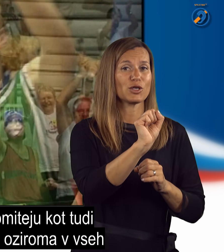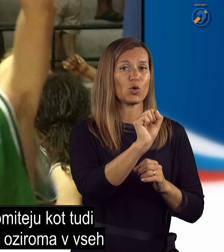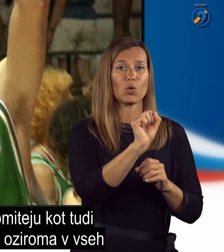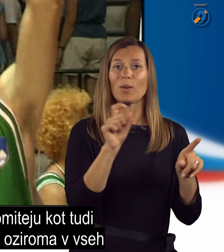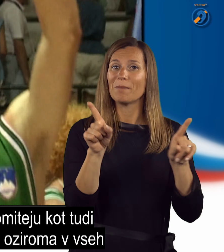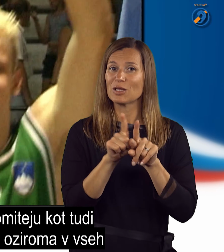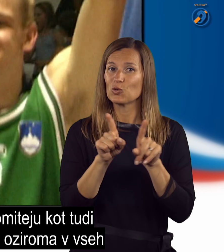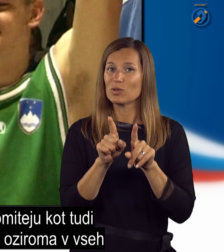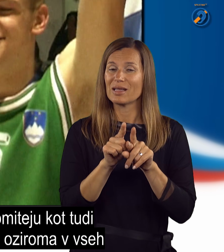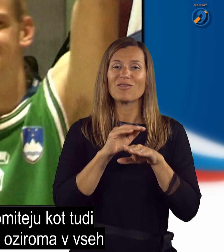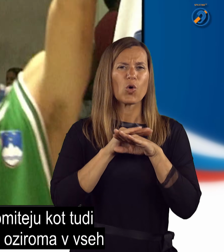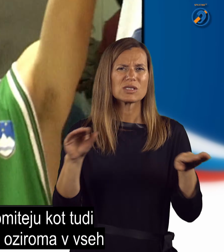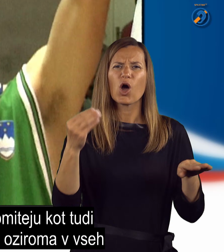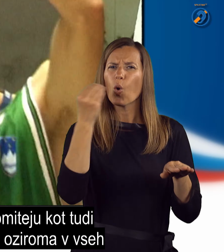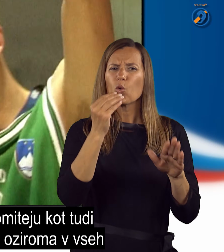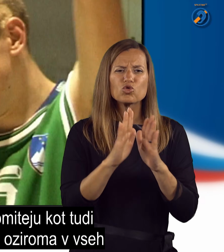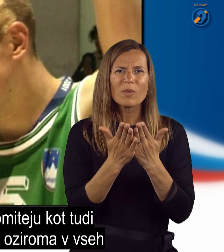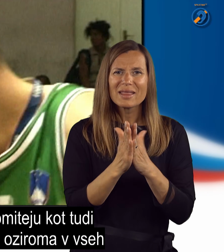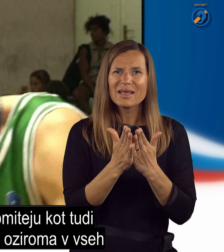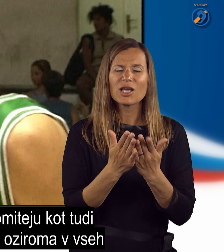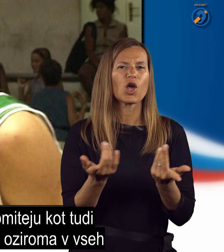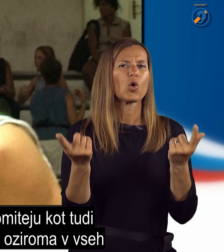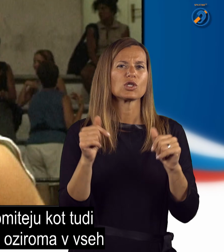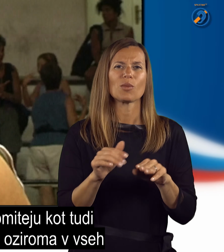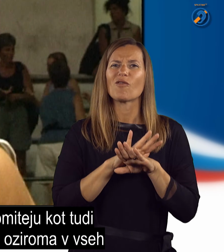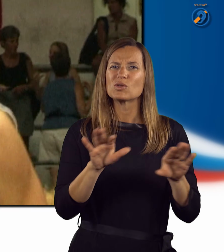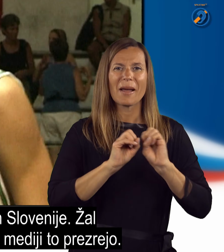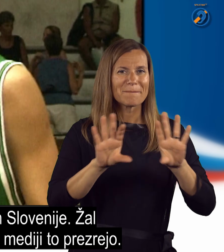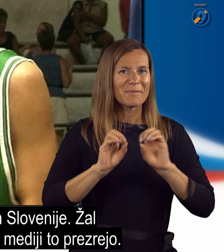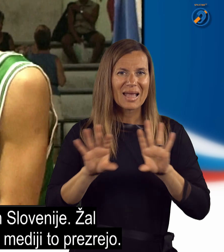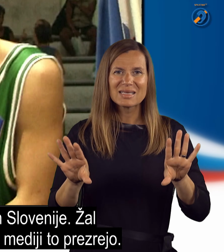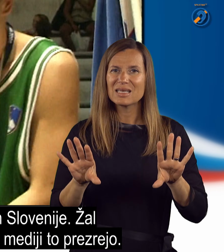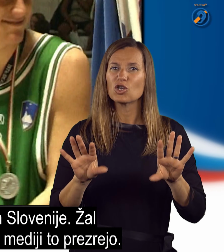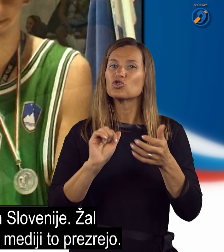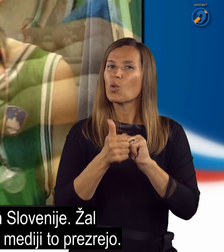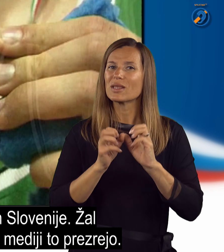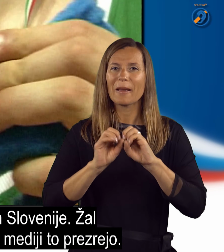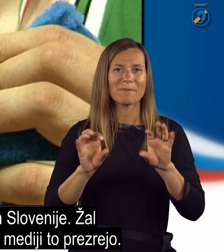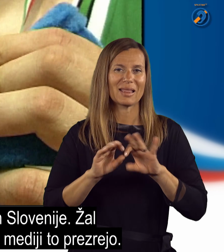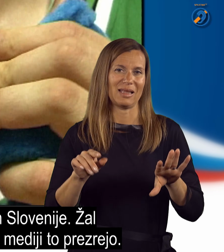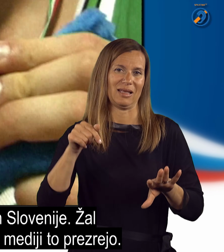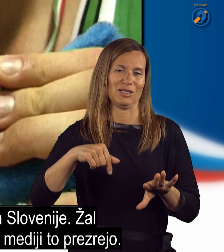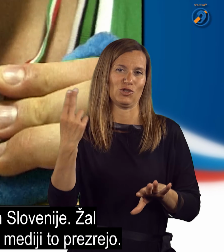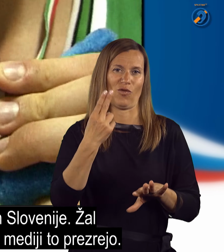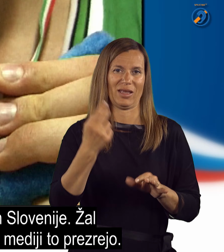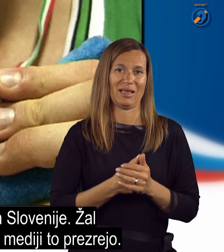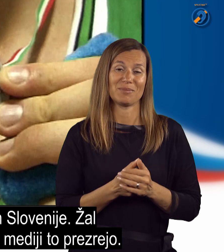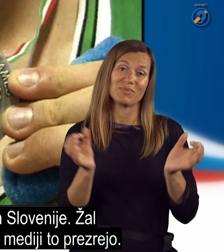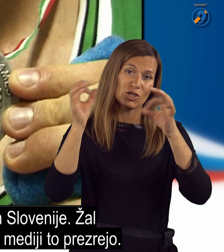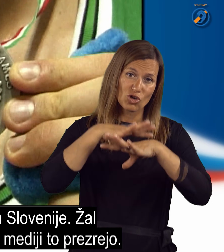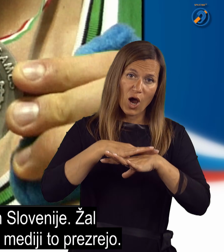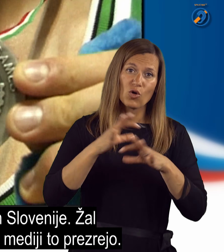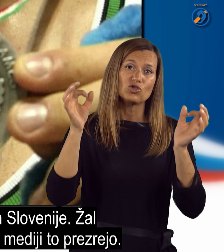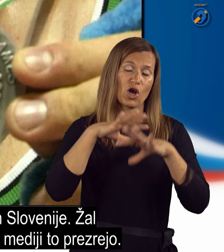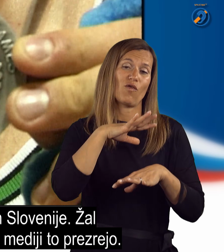komiteju, kot tudi v vseh učbenikih oziroma v vseh medijih, športnih medijih Slovenije.